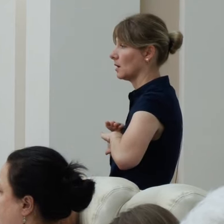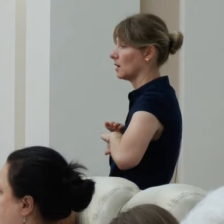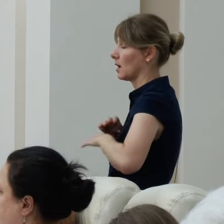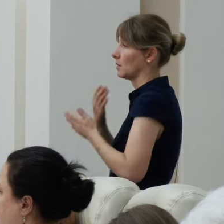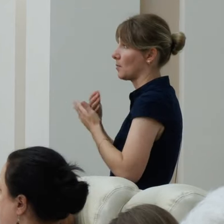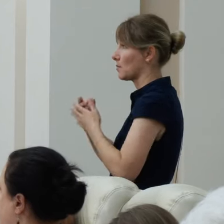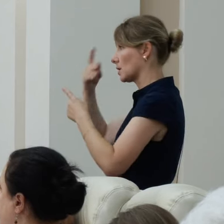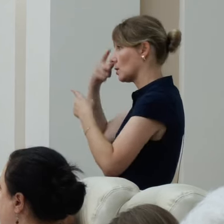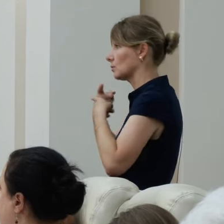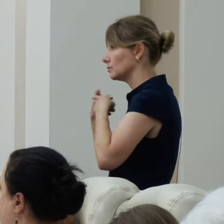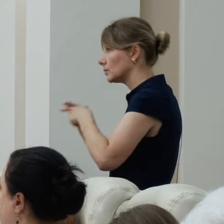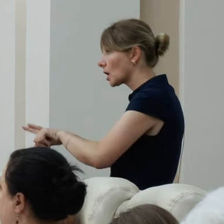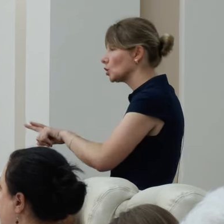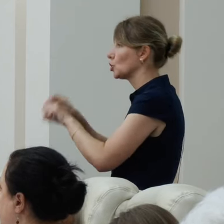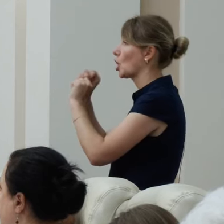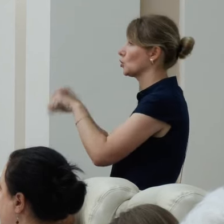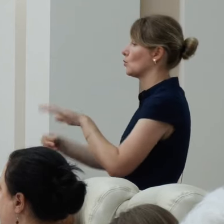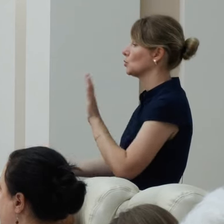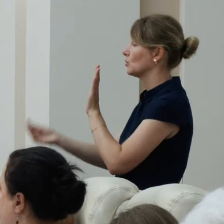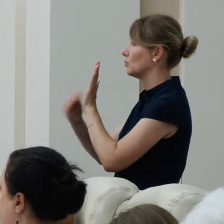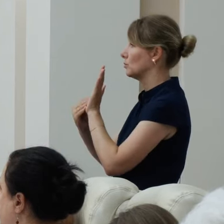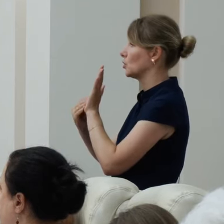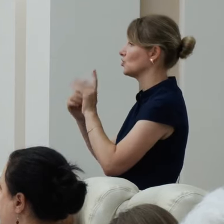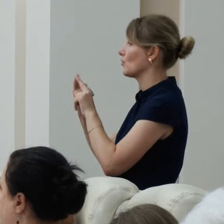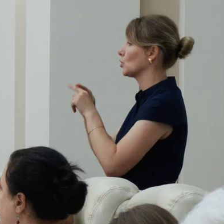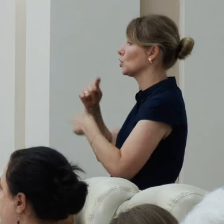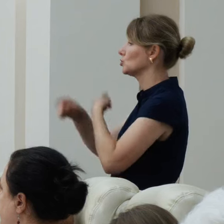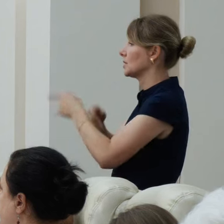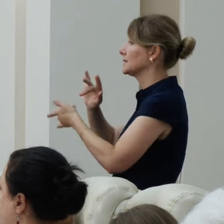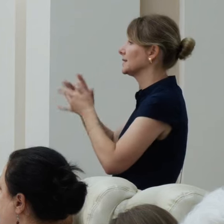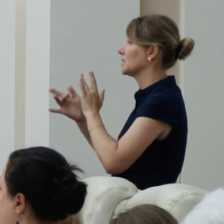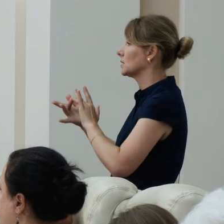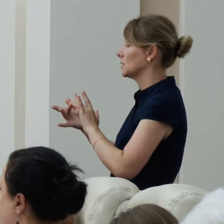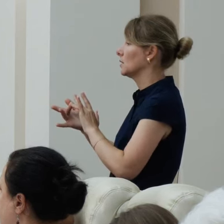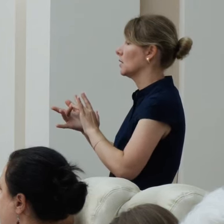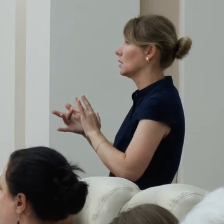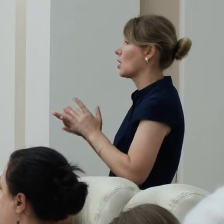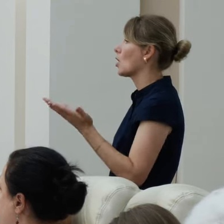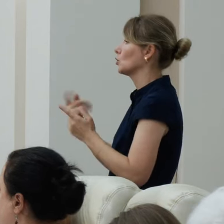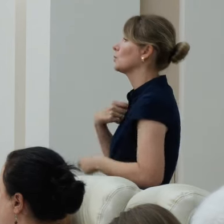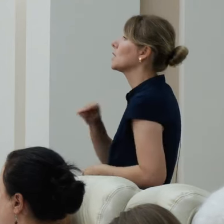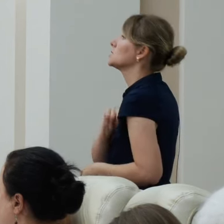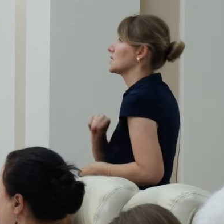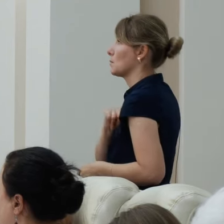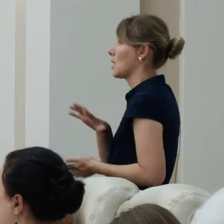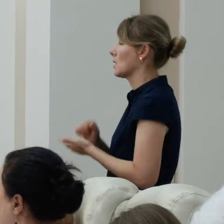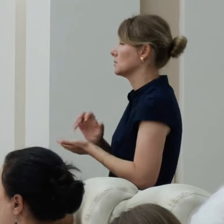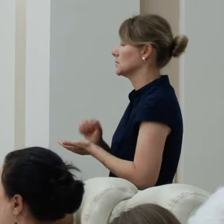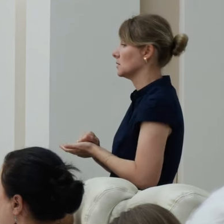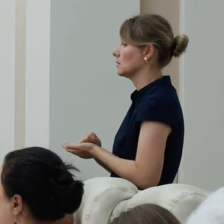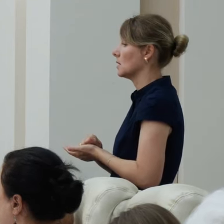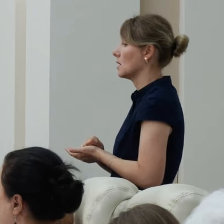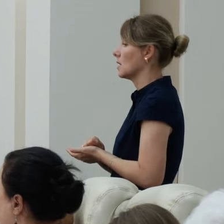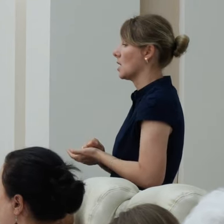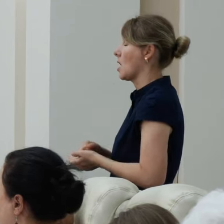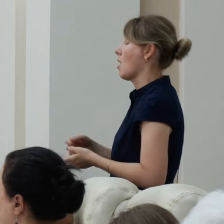conținuturi digitale care pot fi plasate pe această platformă în domeniul de care ne ocupăm noi.